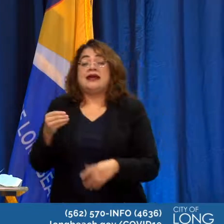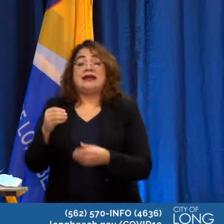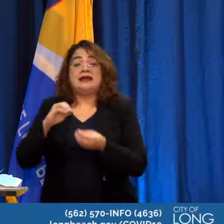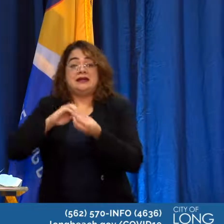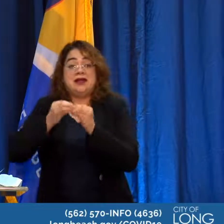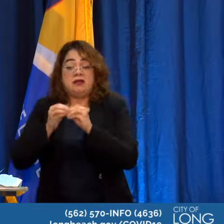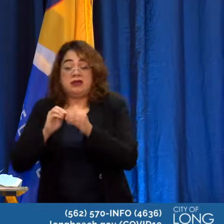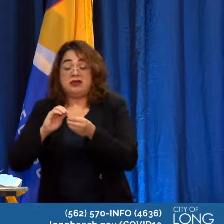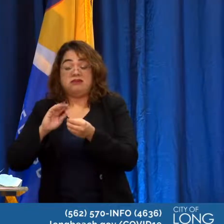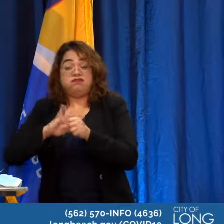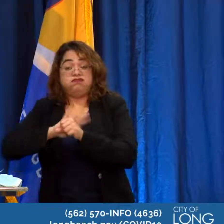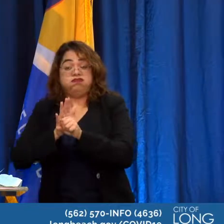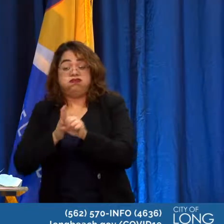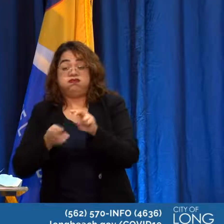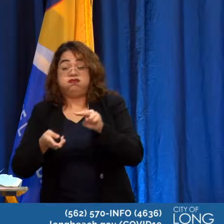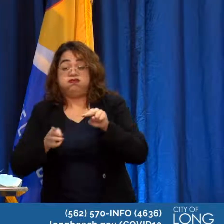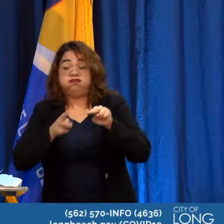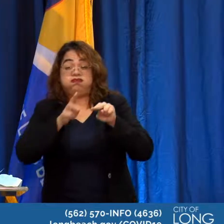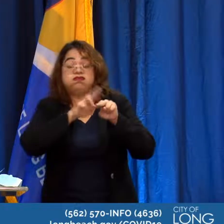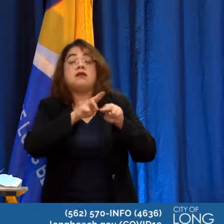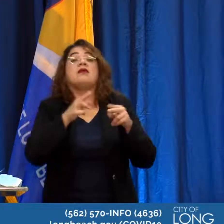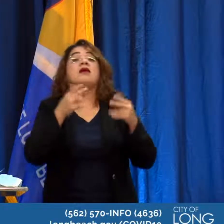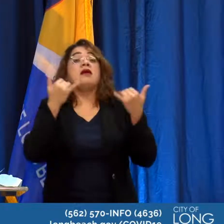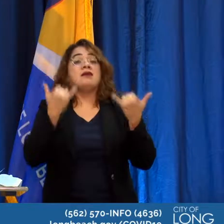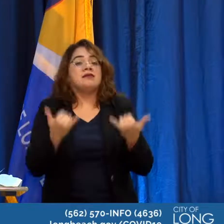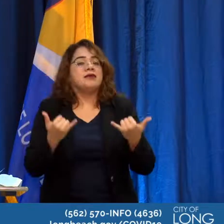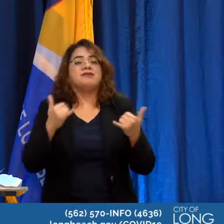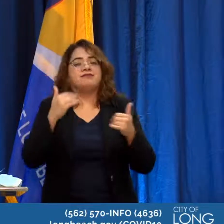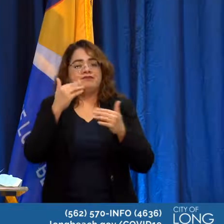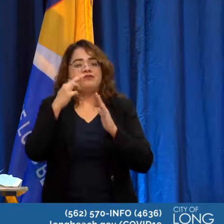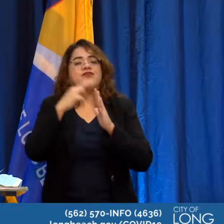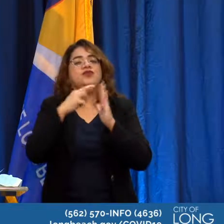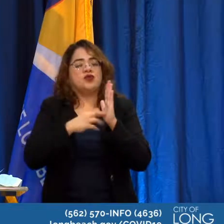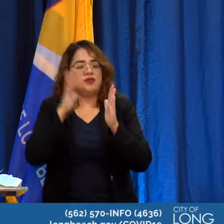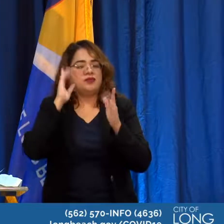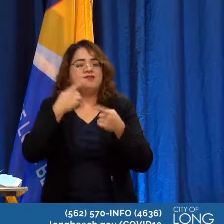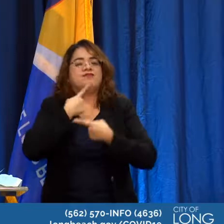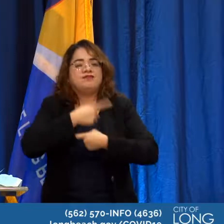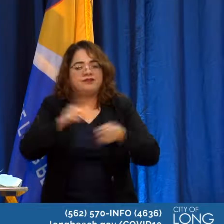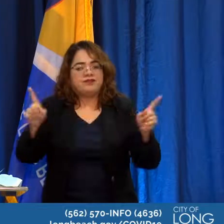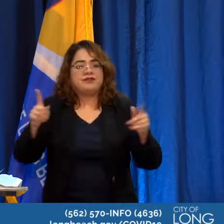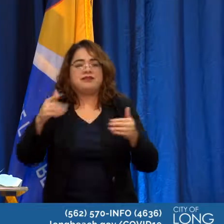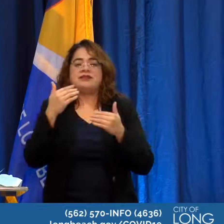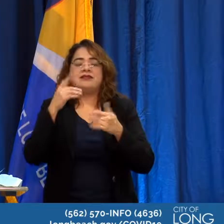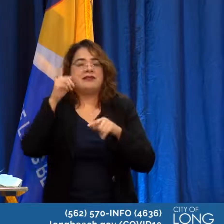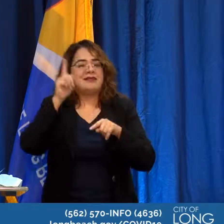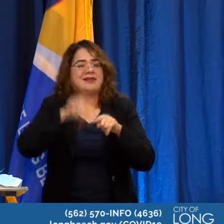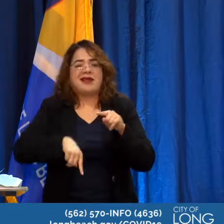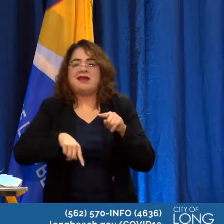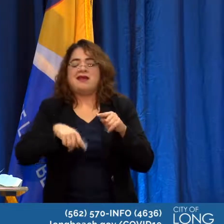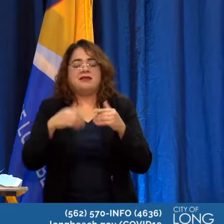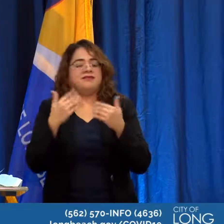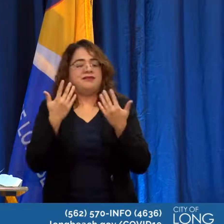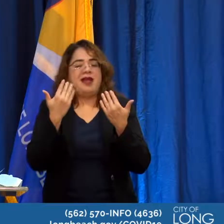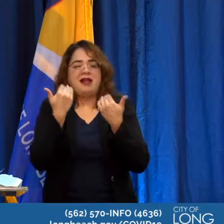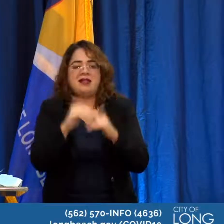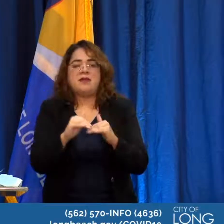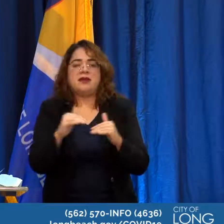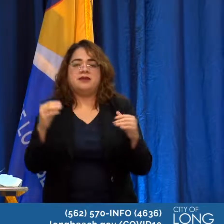actualizada que elimina las reuniones fuera del hogar y reduce la utilización de los patios de recreo